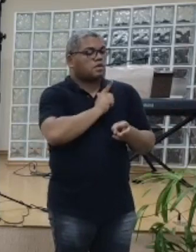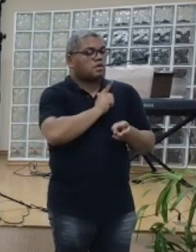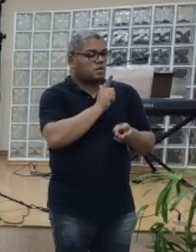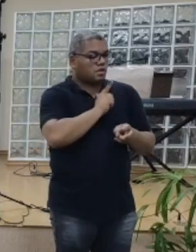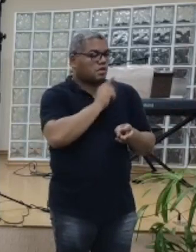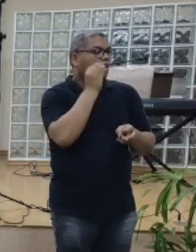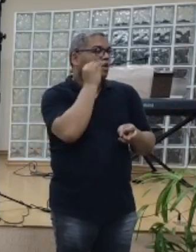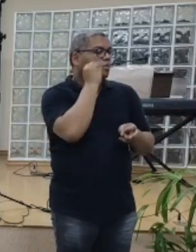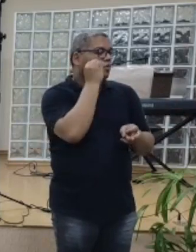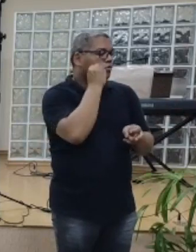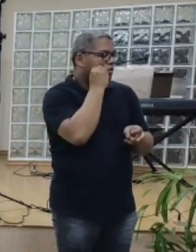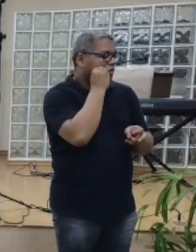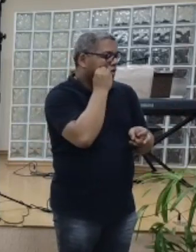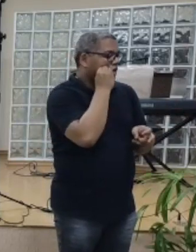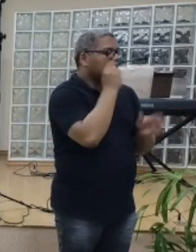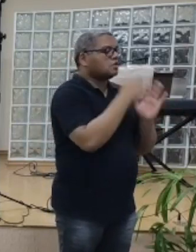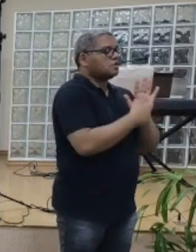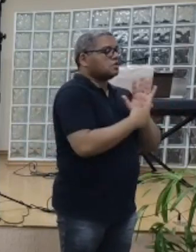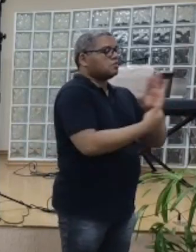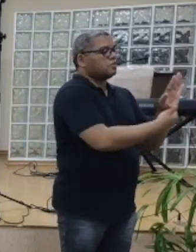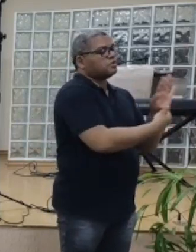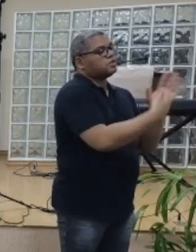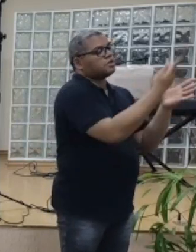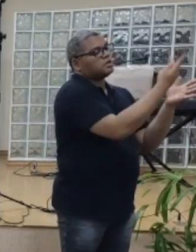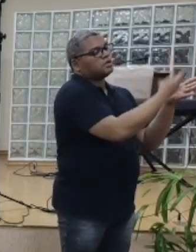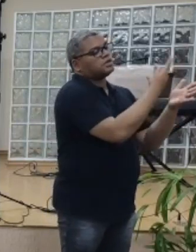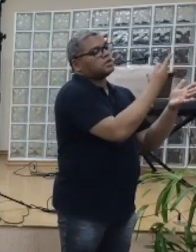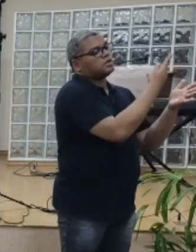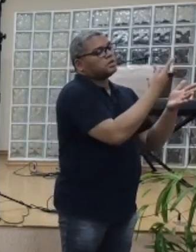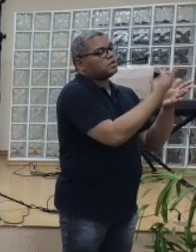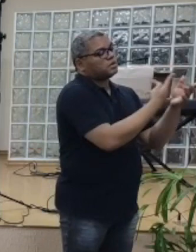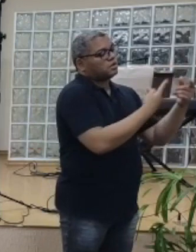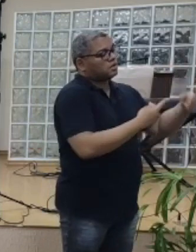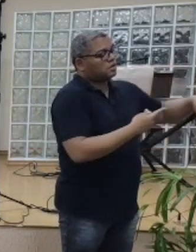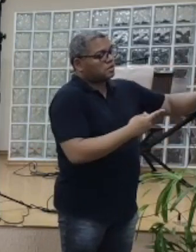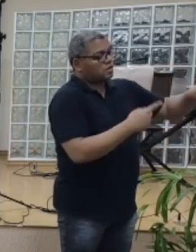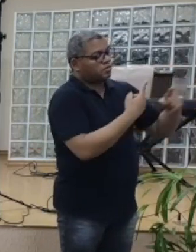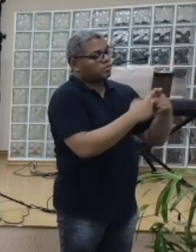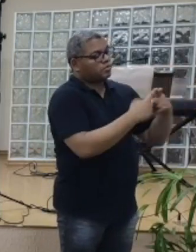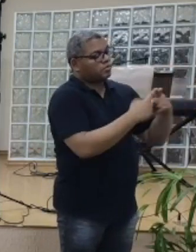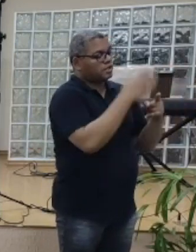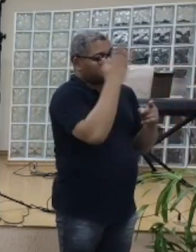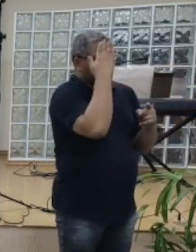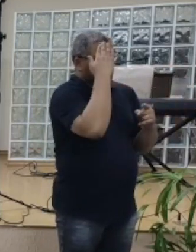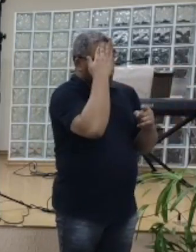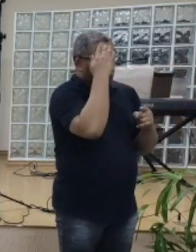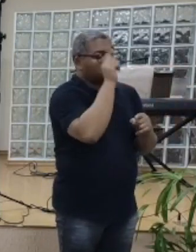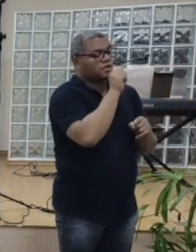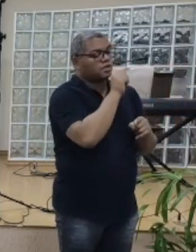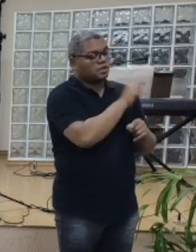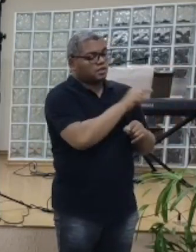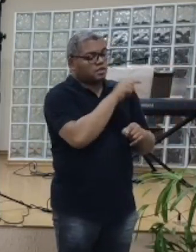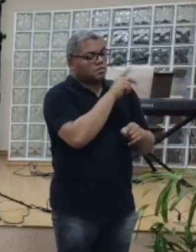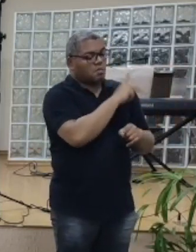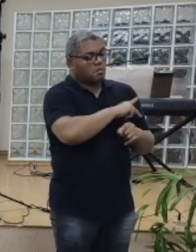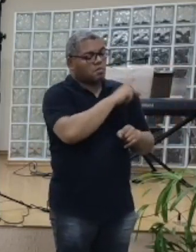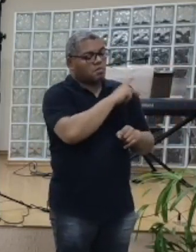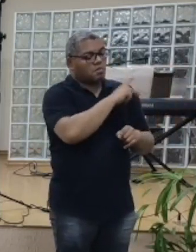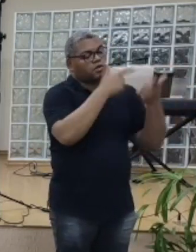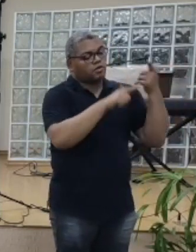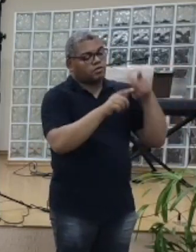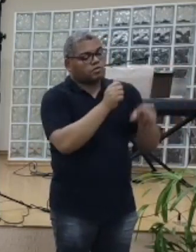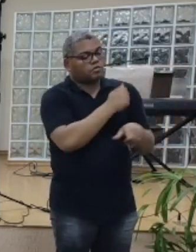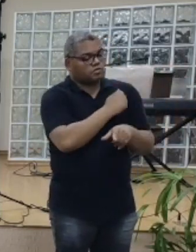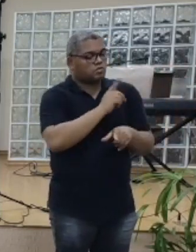o erro desses homens, porque ele sabia que ele e os outros apóstolos tinham a prerrogativa de trazer